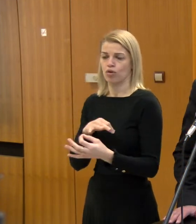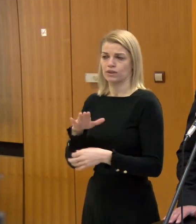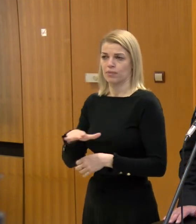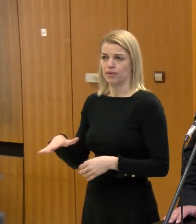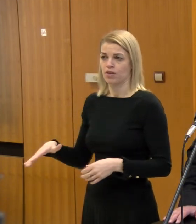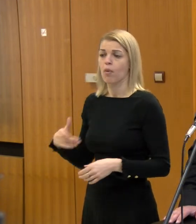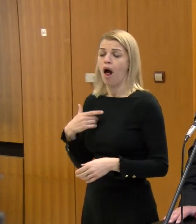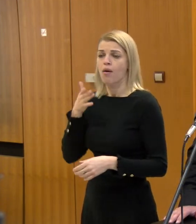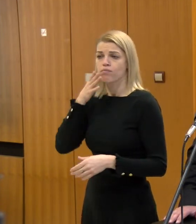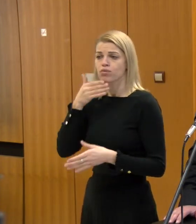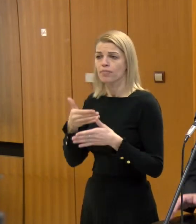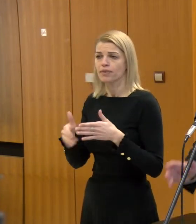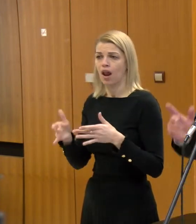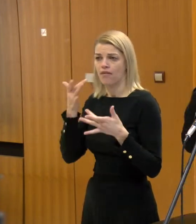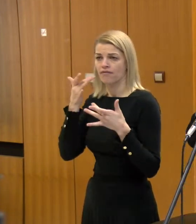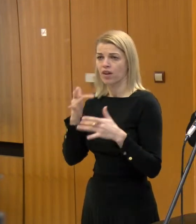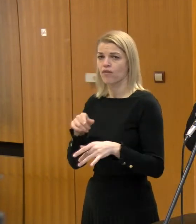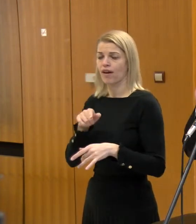ďalej venovať.